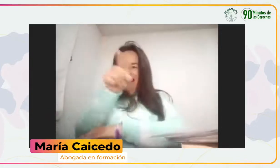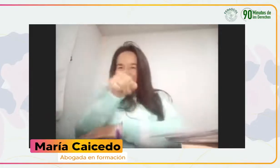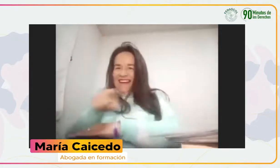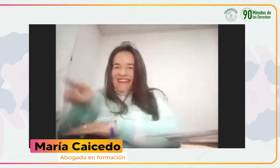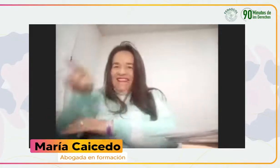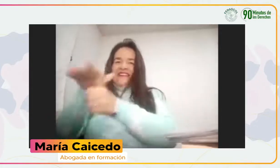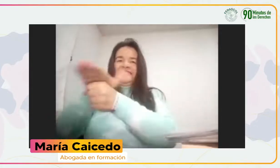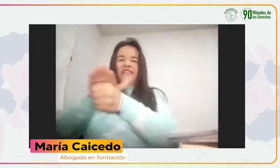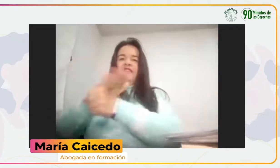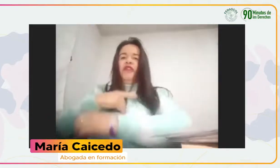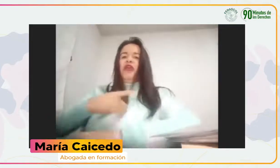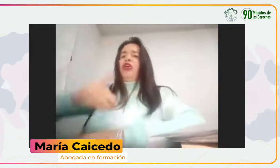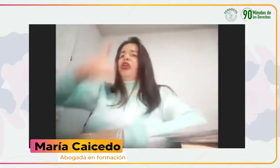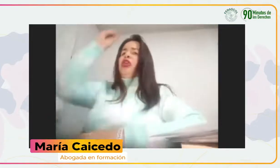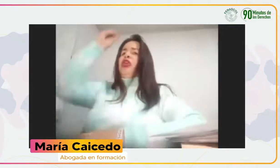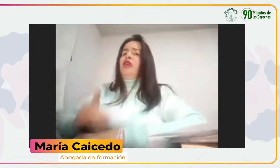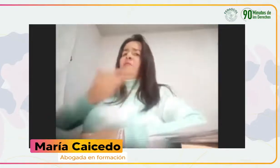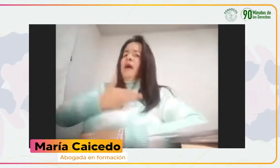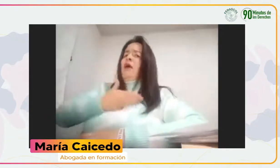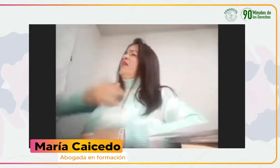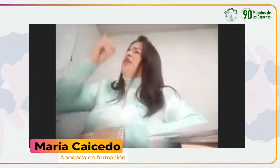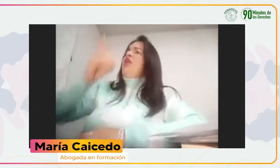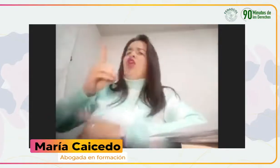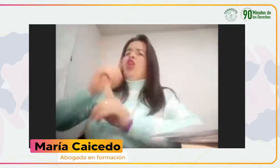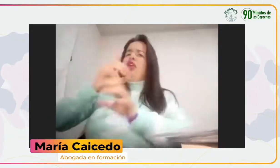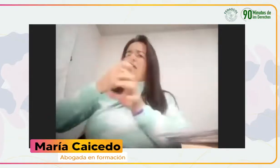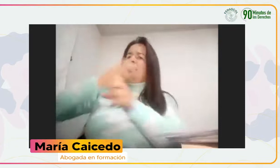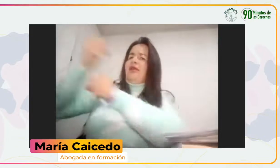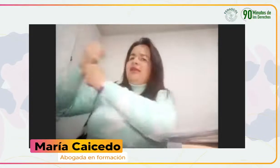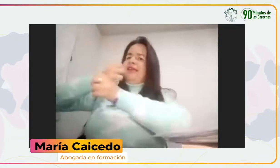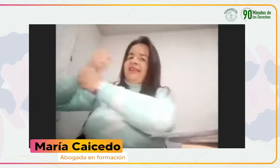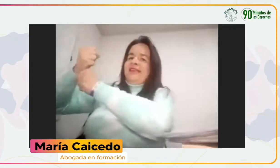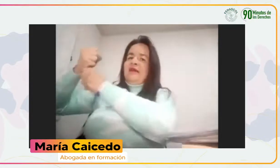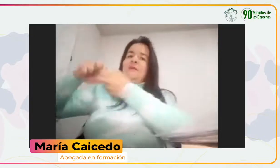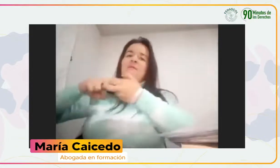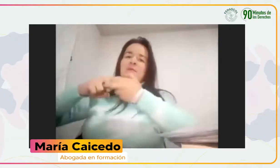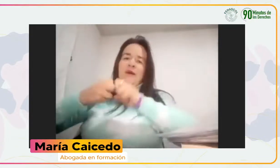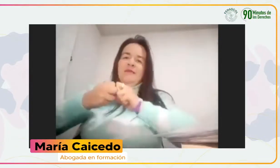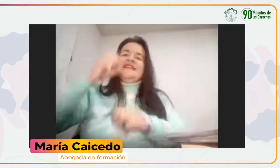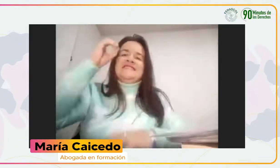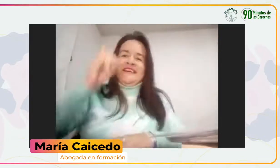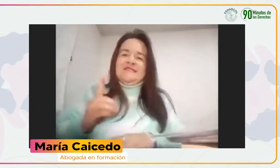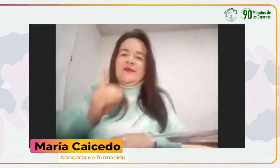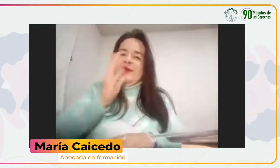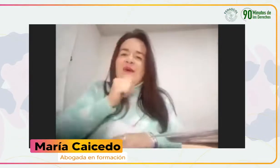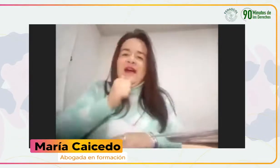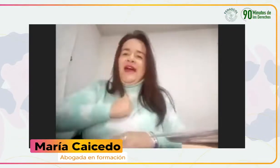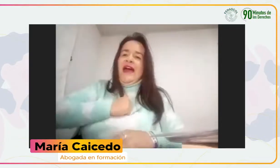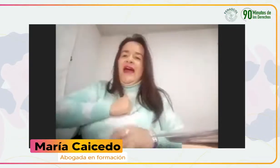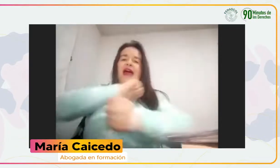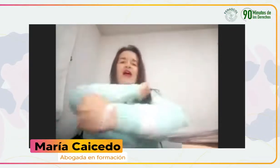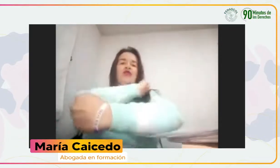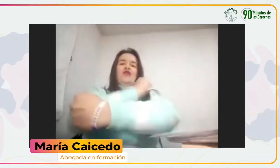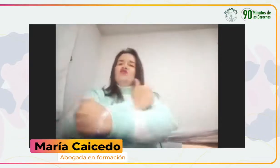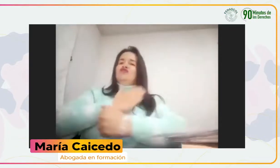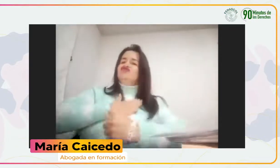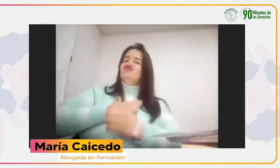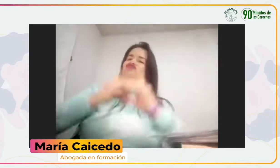decisión, encontramos que no se da. Que decimos, bueno, vamos a decidir, por ejemplo, nuestros hijos y nos los quitan nuestras